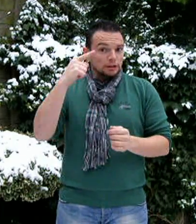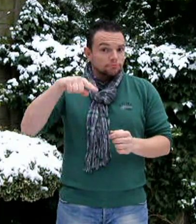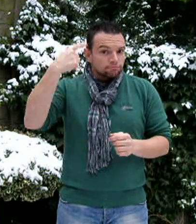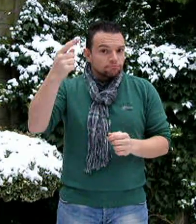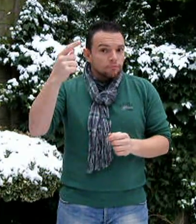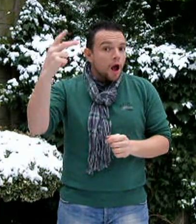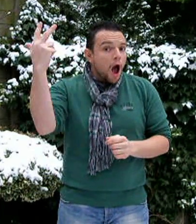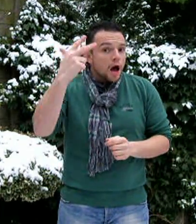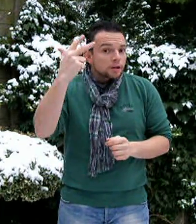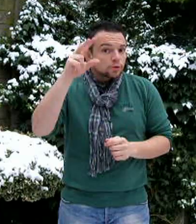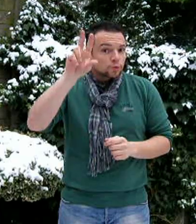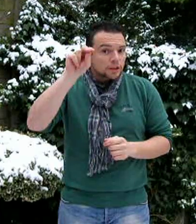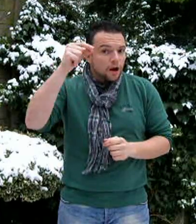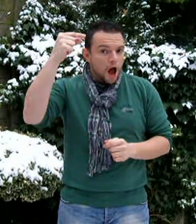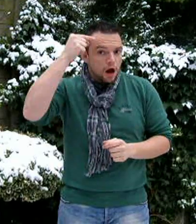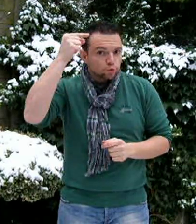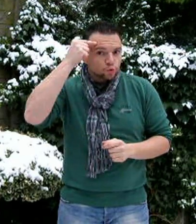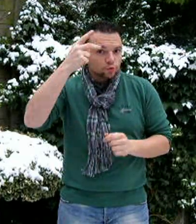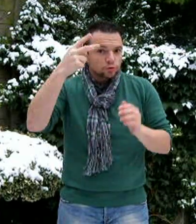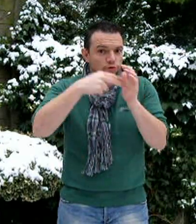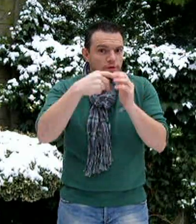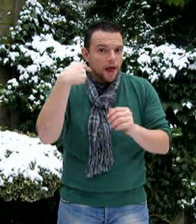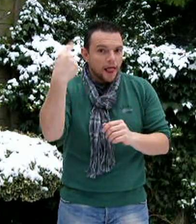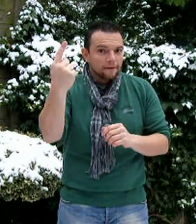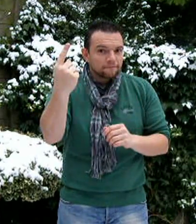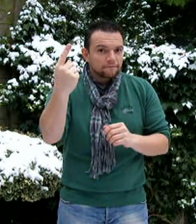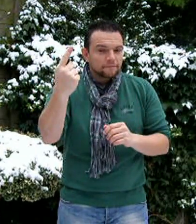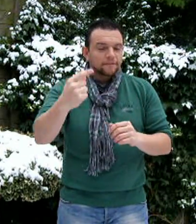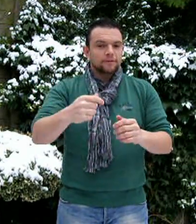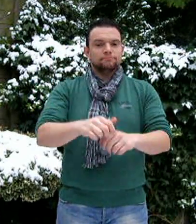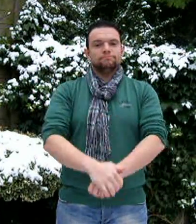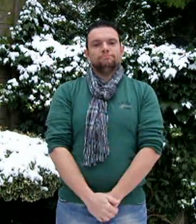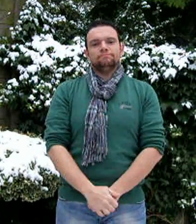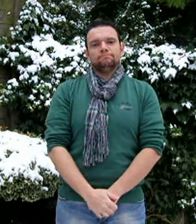Tot dan misschien op 28 augustus 2011.